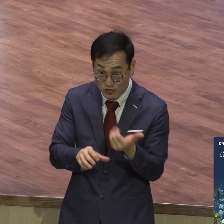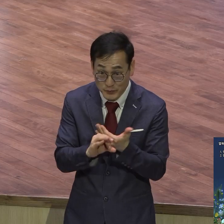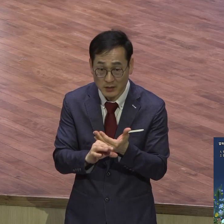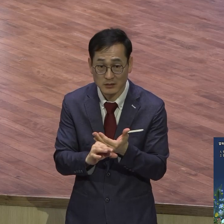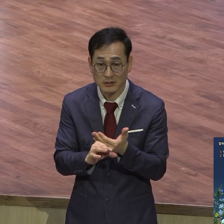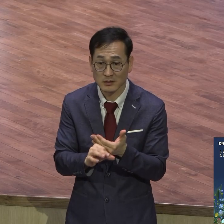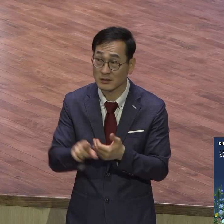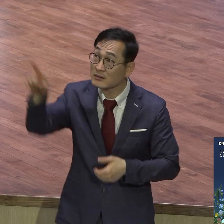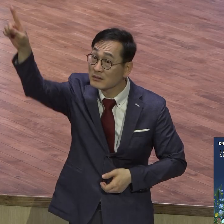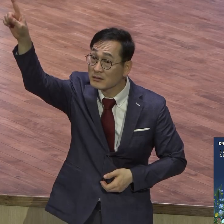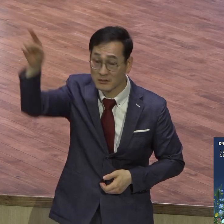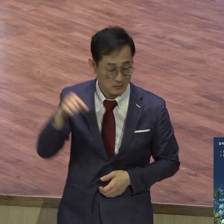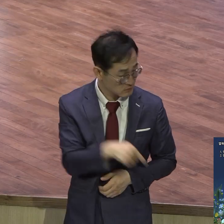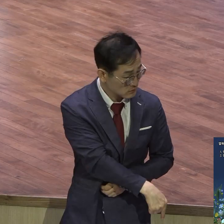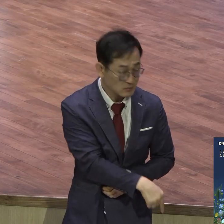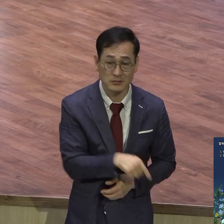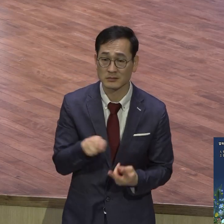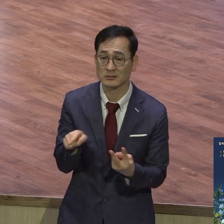갈 곳을 가요.